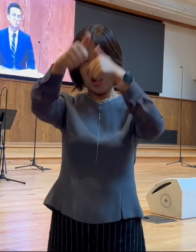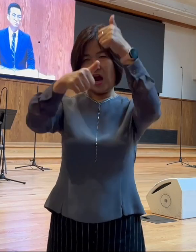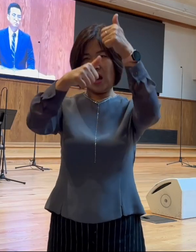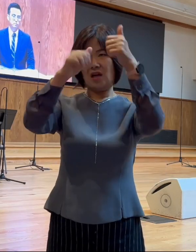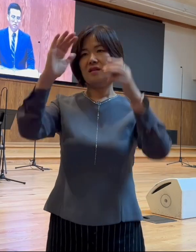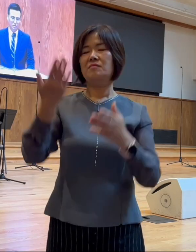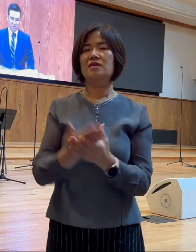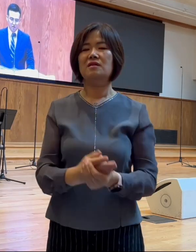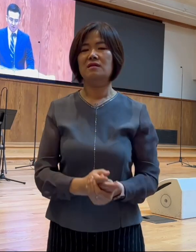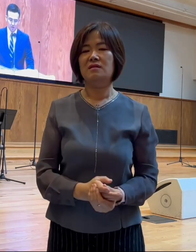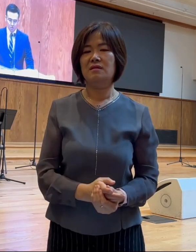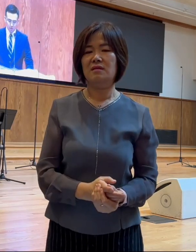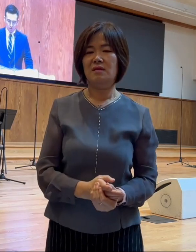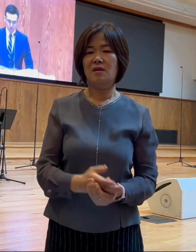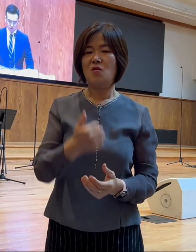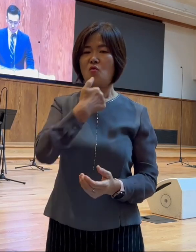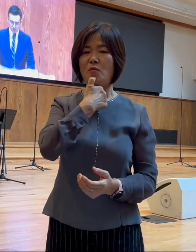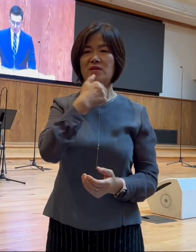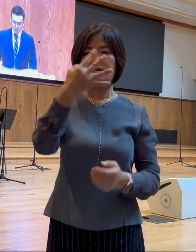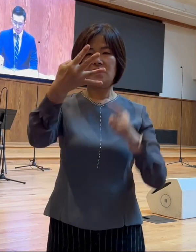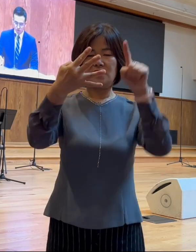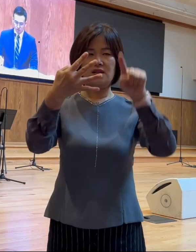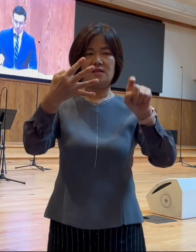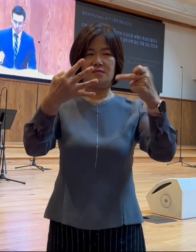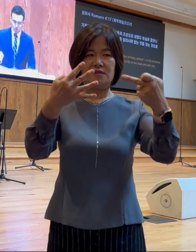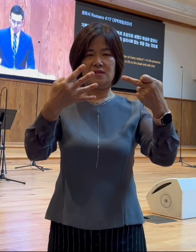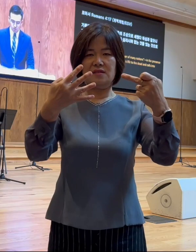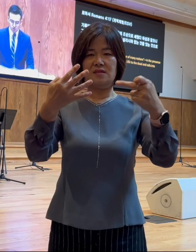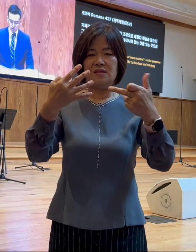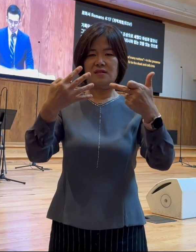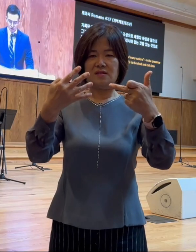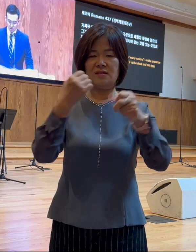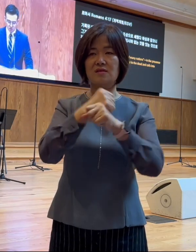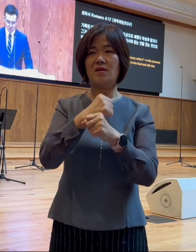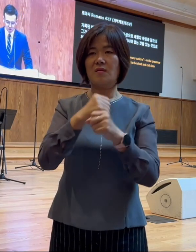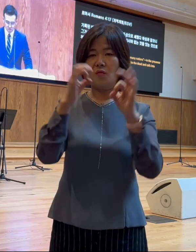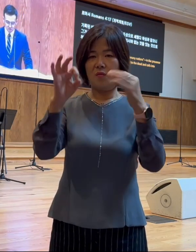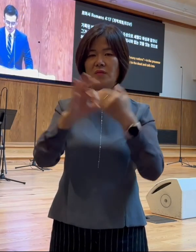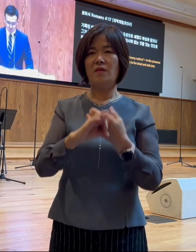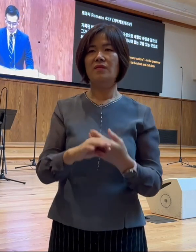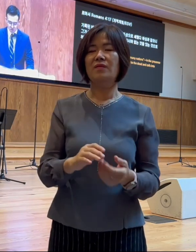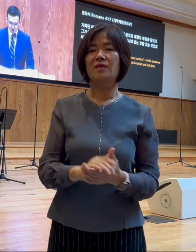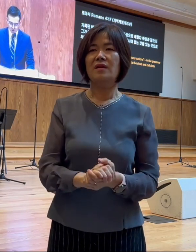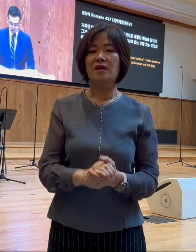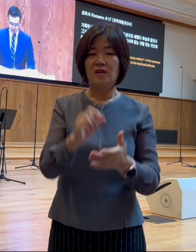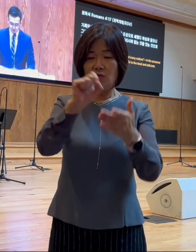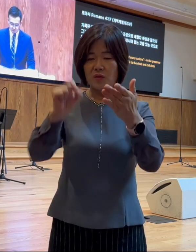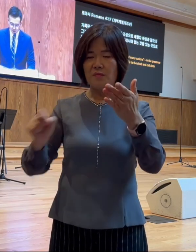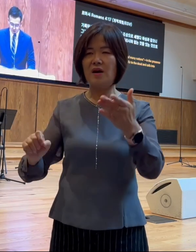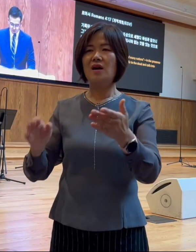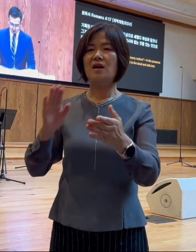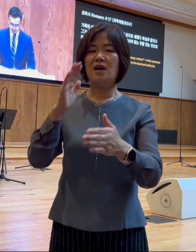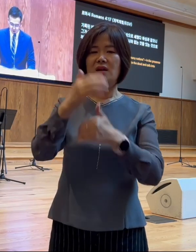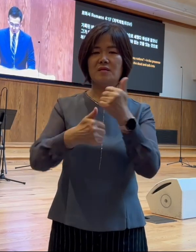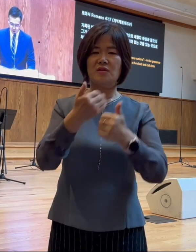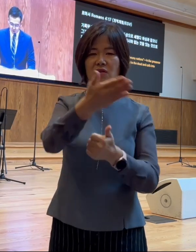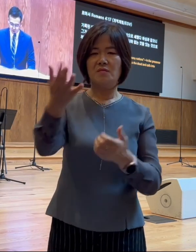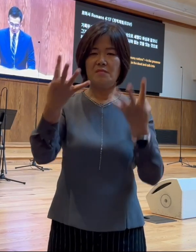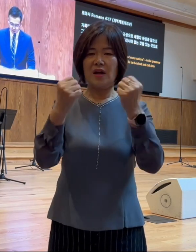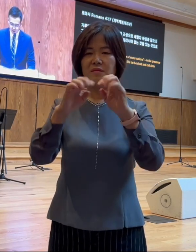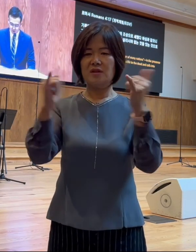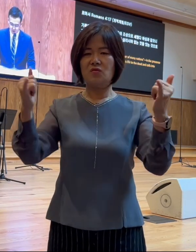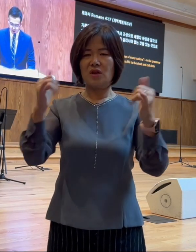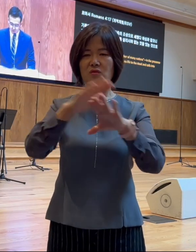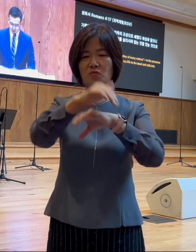말했습니다. 로마서 4장 17절, 오늘 본문 17절에 보시면 기록된 바 내가 너를 많은 민족의